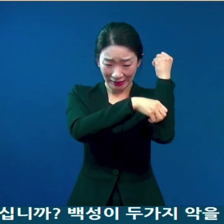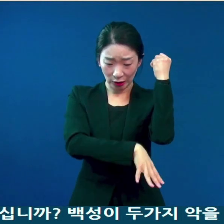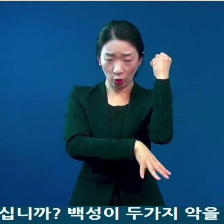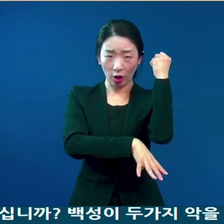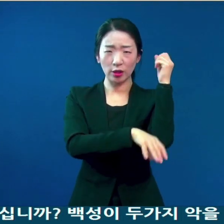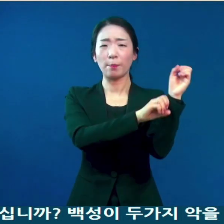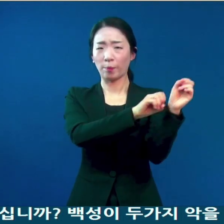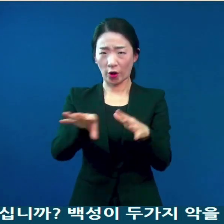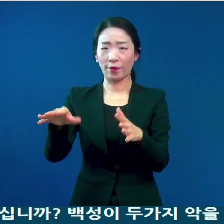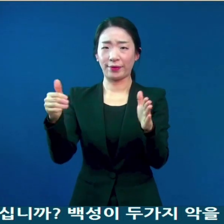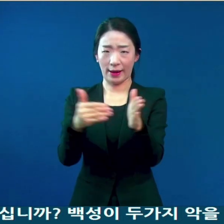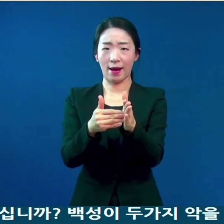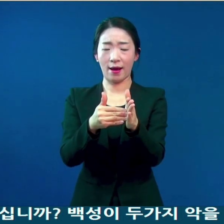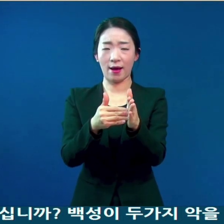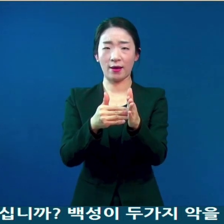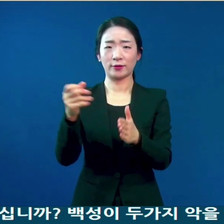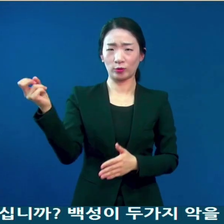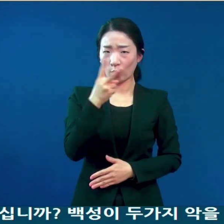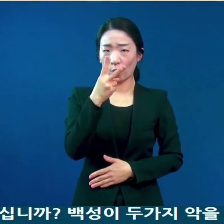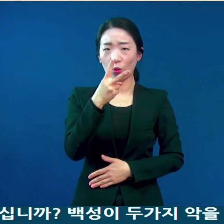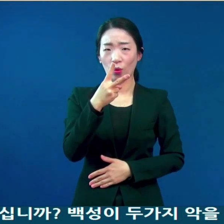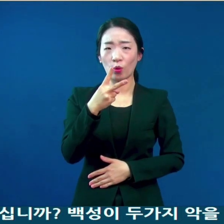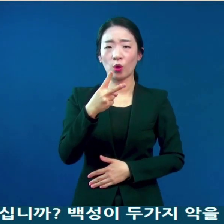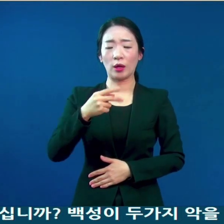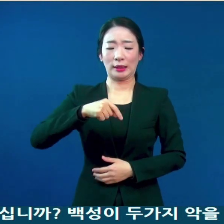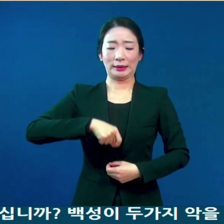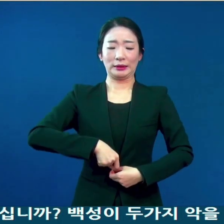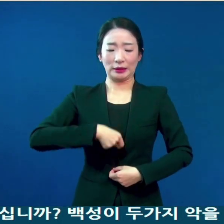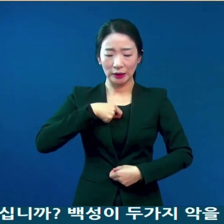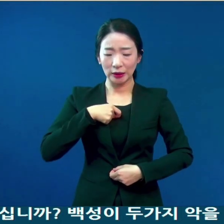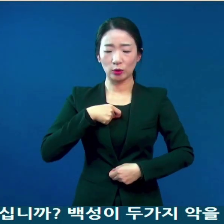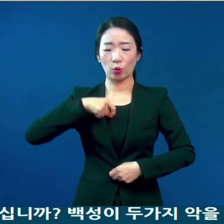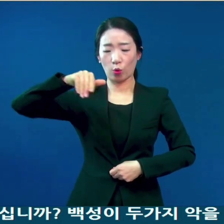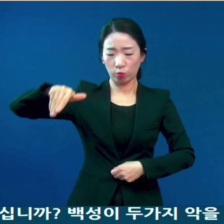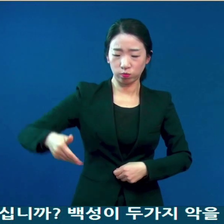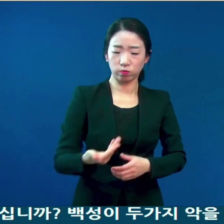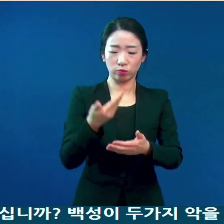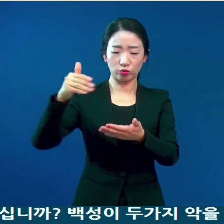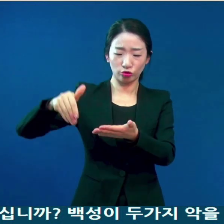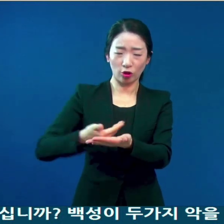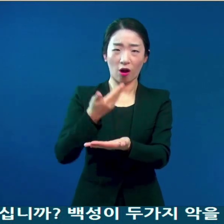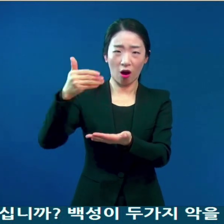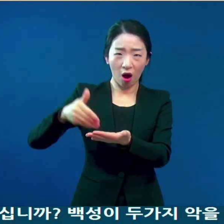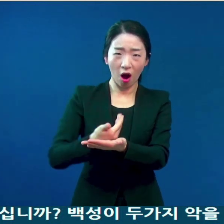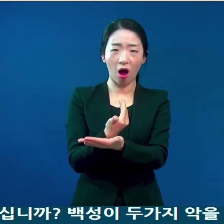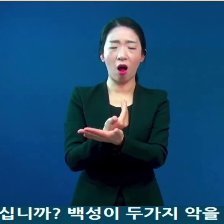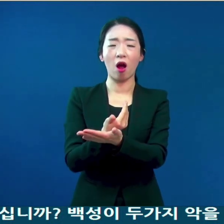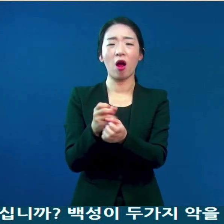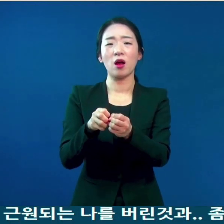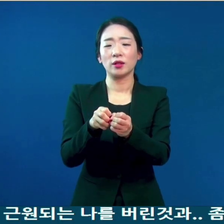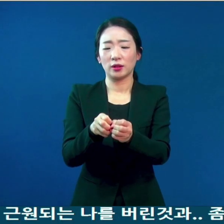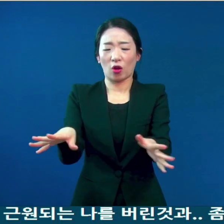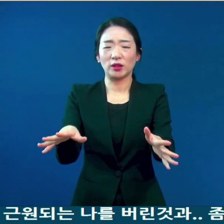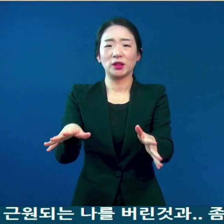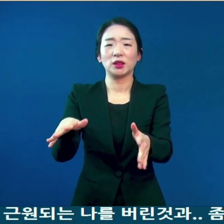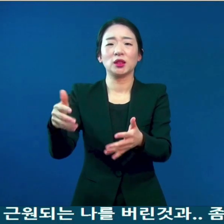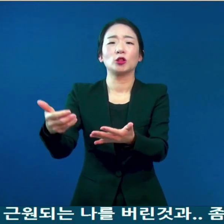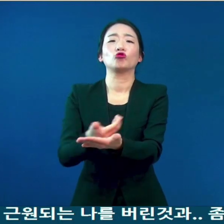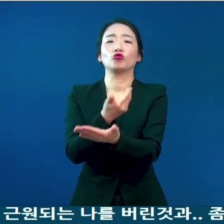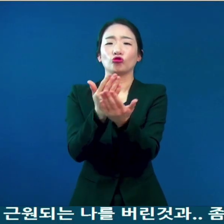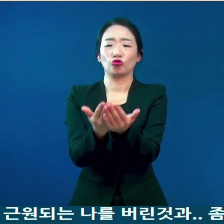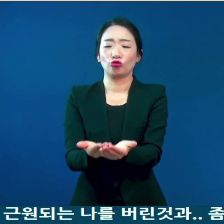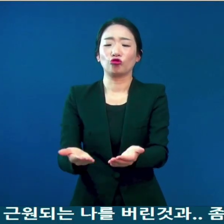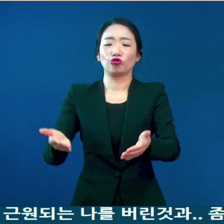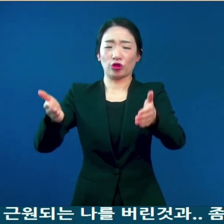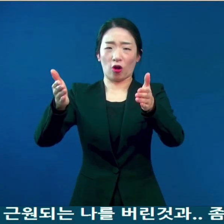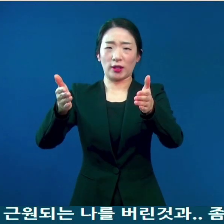그리고 추가해서 스스로 웅덩이를 팠는데 물을 가두지 못할 터진 웅덩이라. 생수의